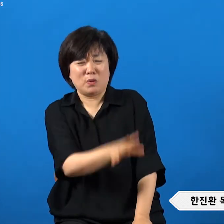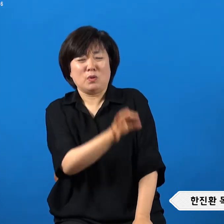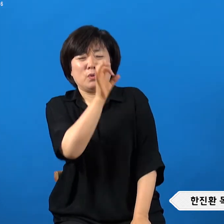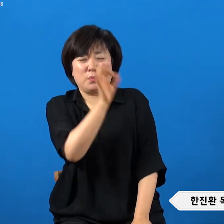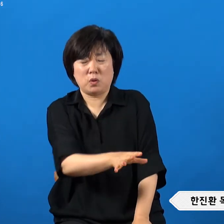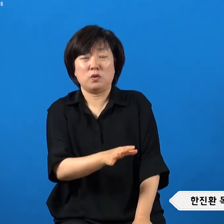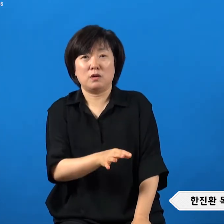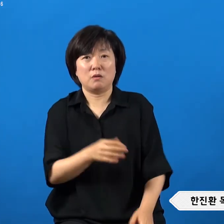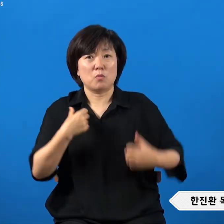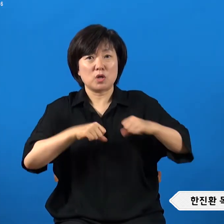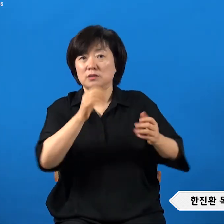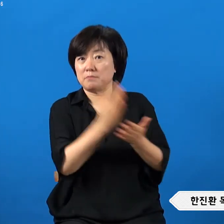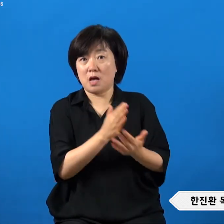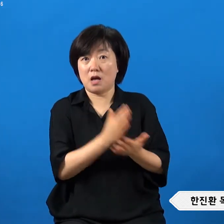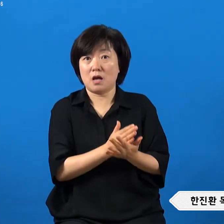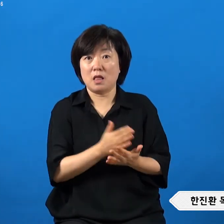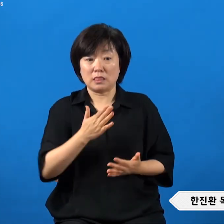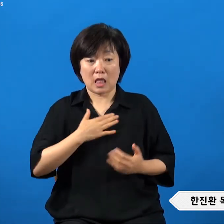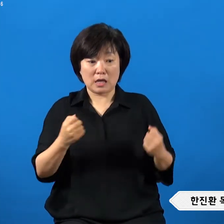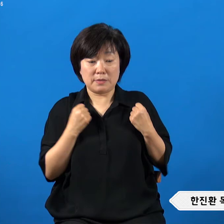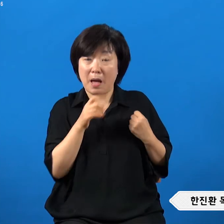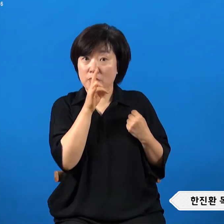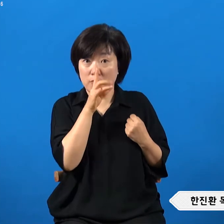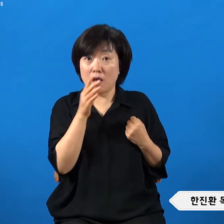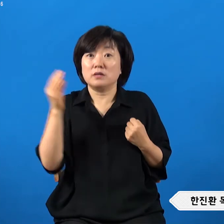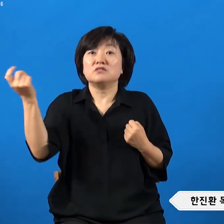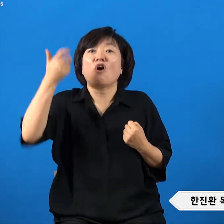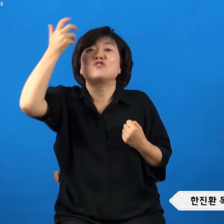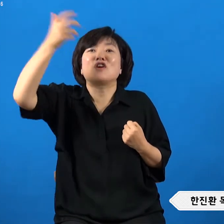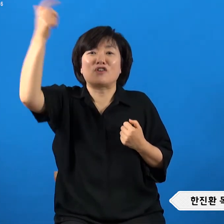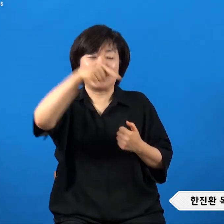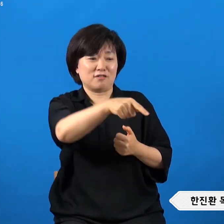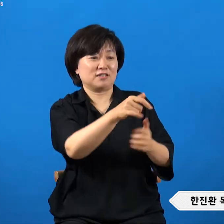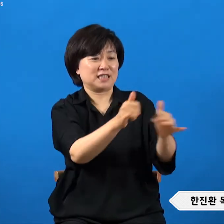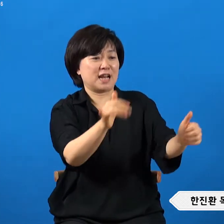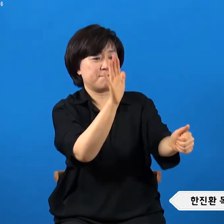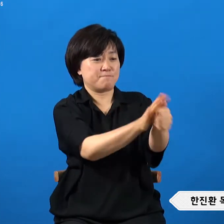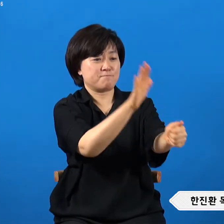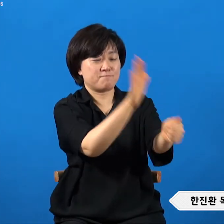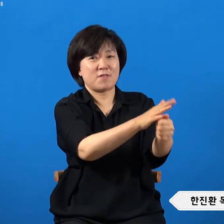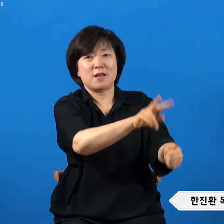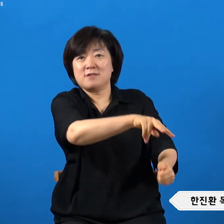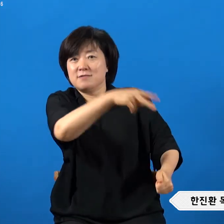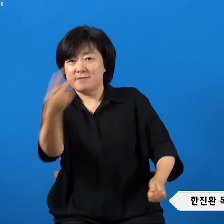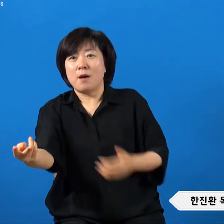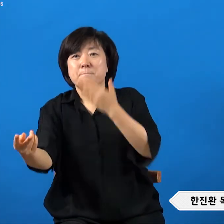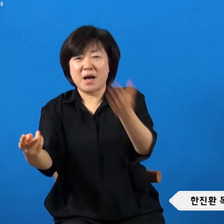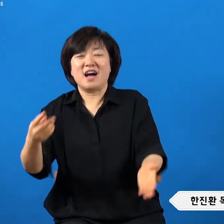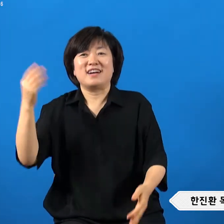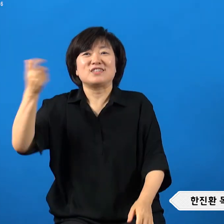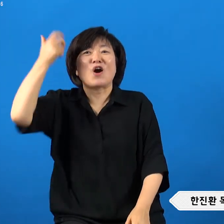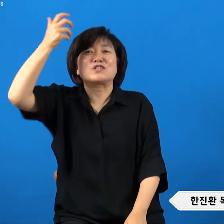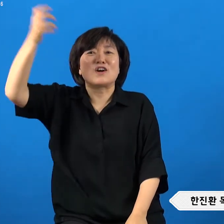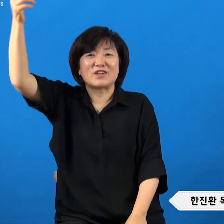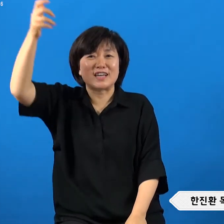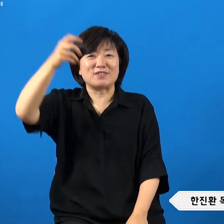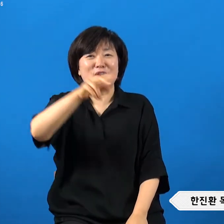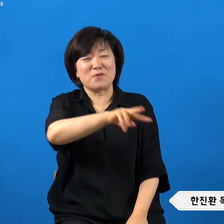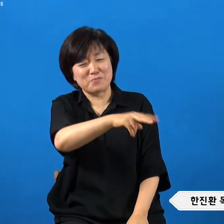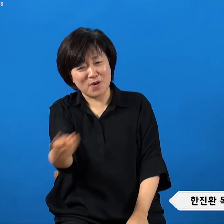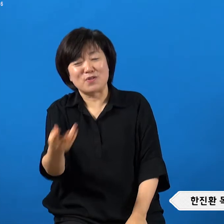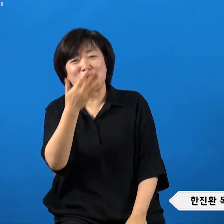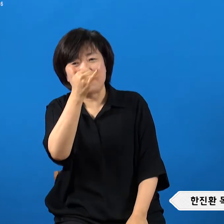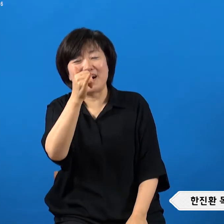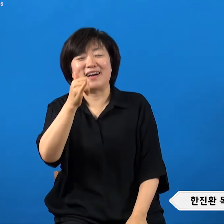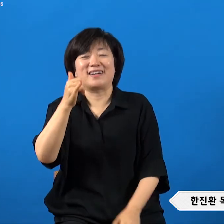힘으로는 못하지만 성령께서 그 사람 고쳐주실 수 있는 거 믿고 사람을 변화시키는 성령님 우리가 사모해야